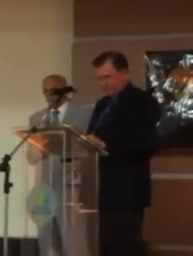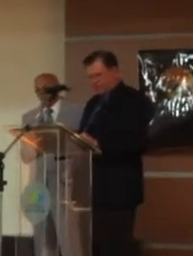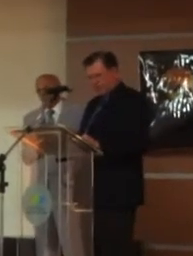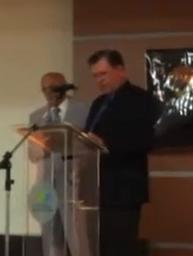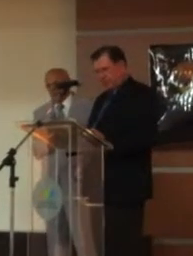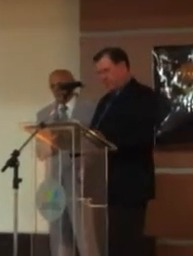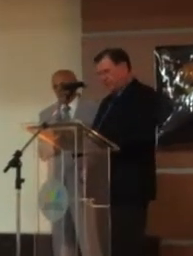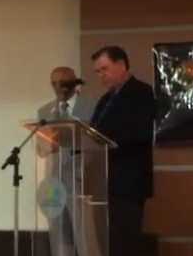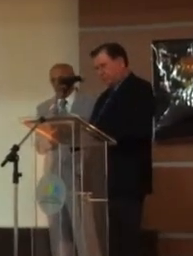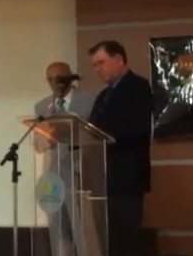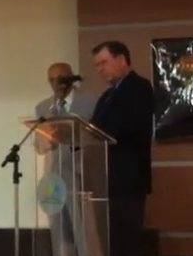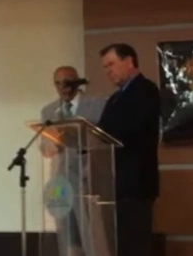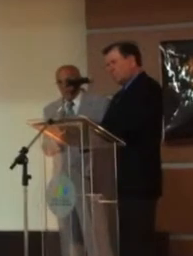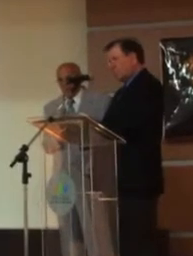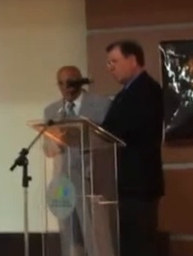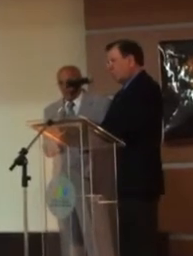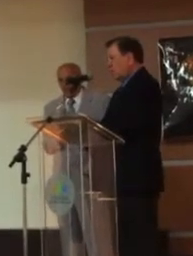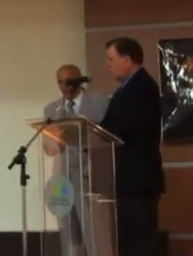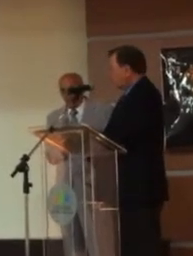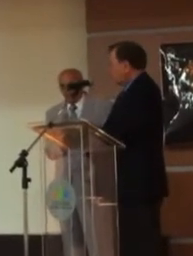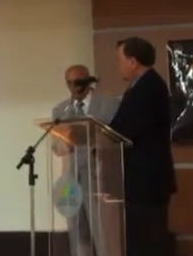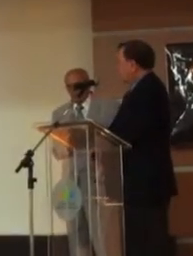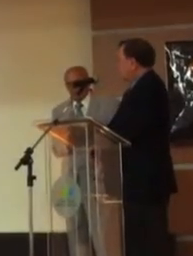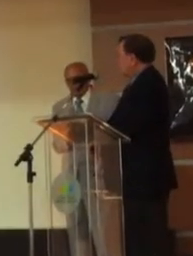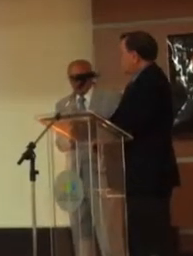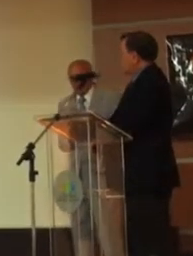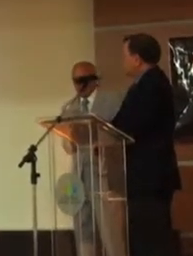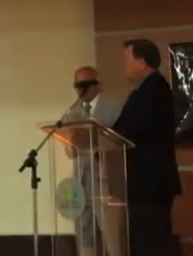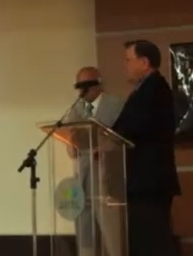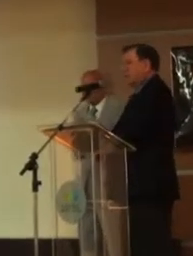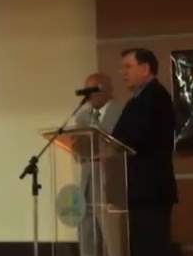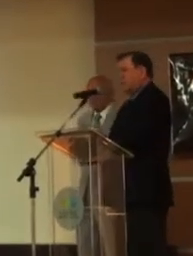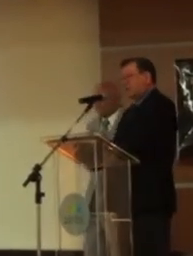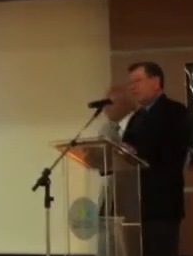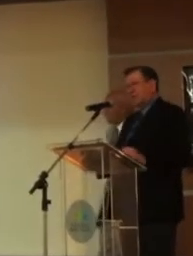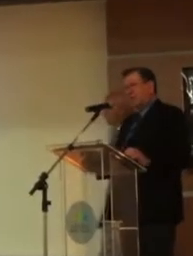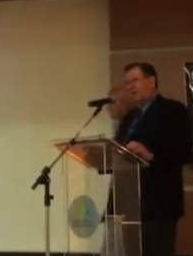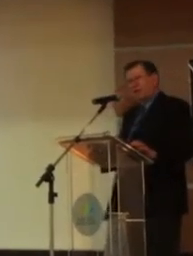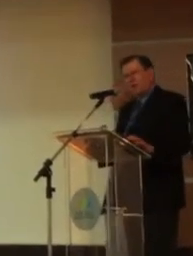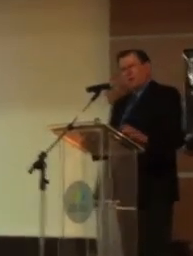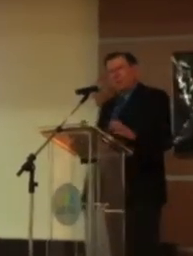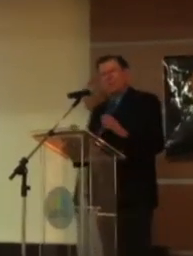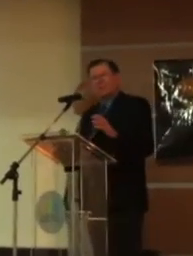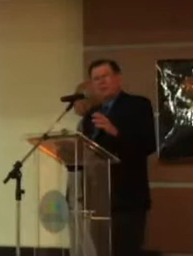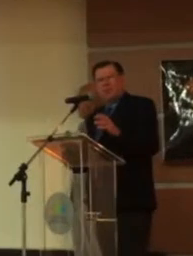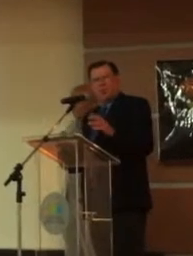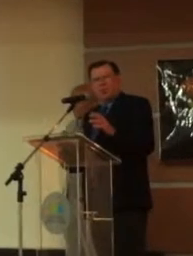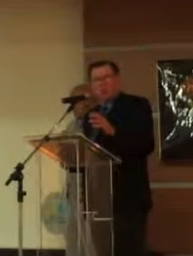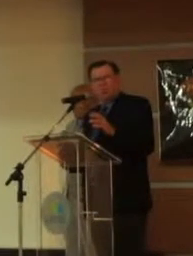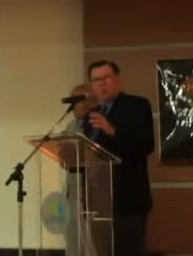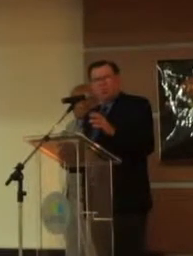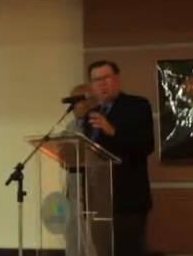Nós temos um desafio de como falar a respeito de Jesus. Let's talk for a moment of Jesus' desire. What does